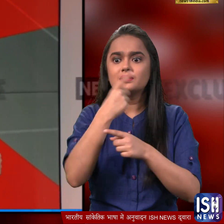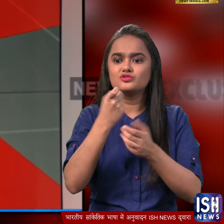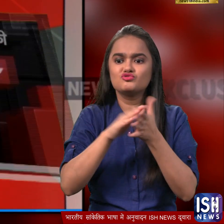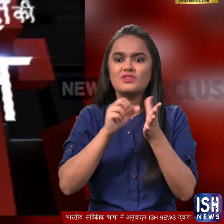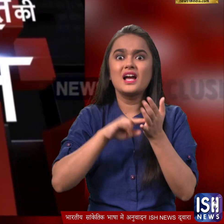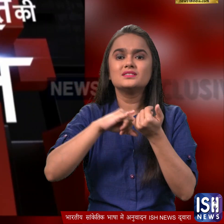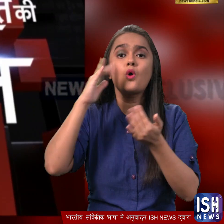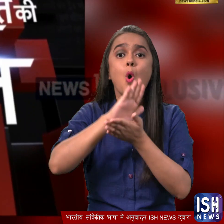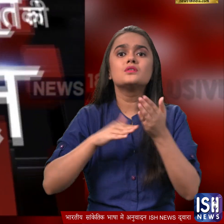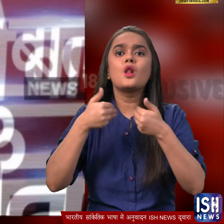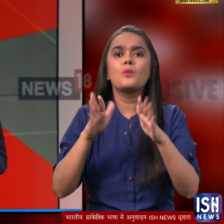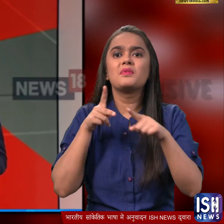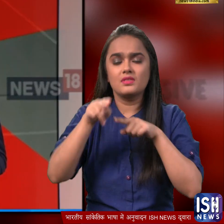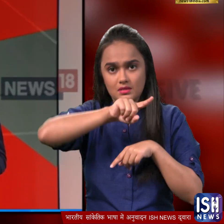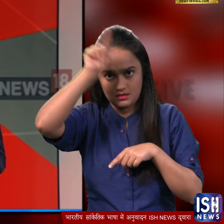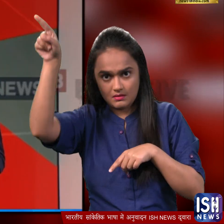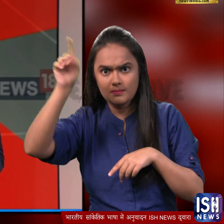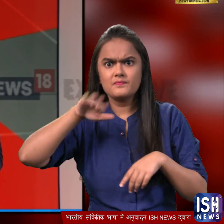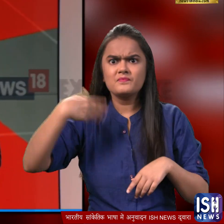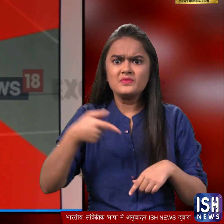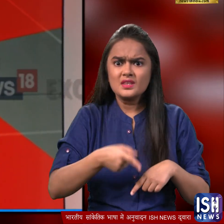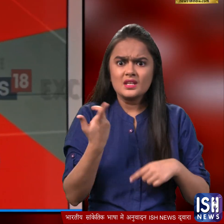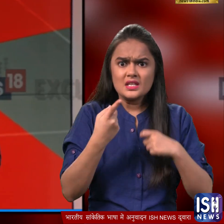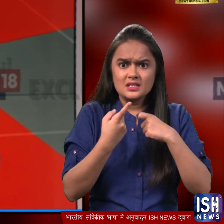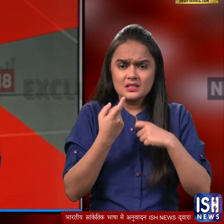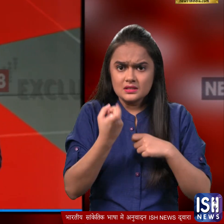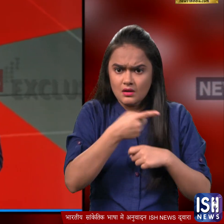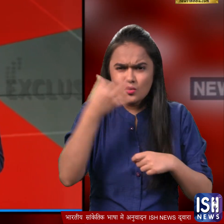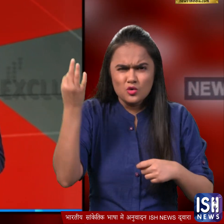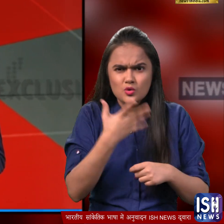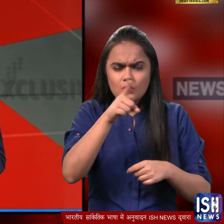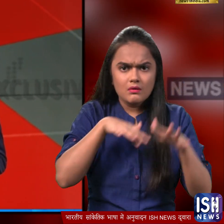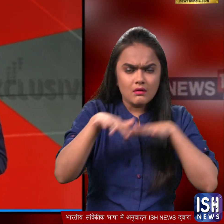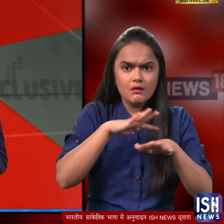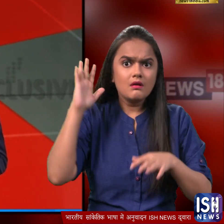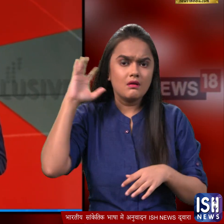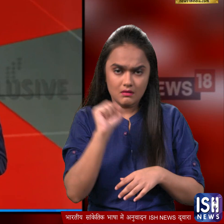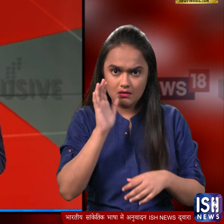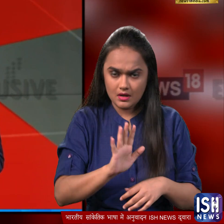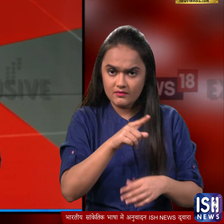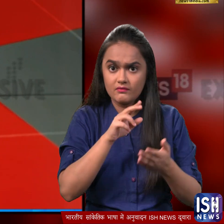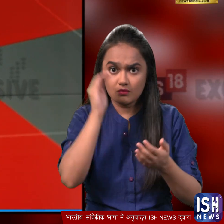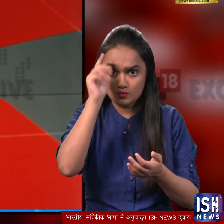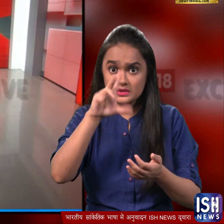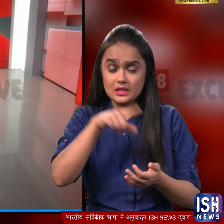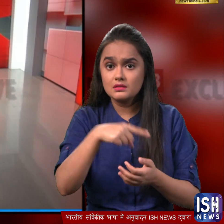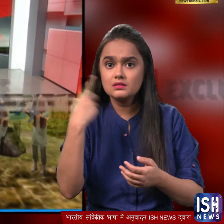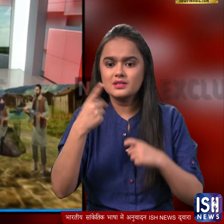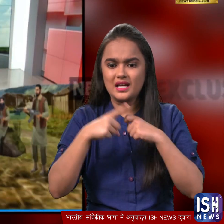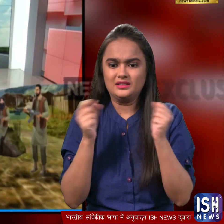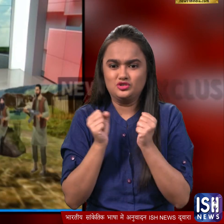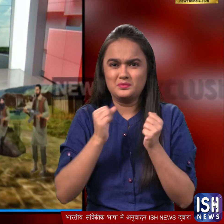मिलकर झांसी में एक होटल खोला। जम्मू कश्मीर में आतंकी संगठनों की एक नई साजिश का पता चला। न्यूज़ 18 के संदीप बोल की रिपोर्ट है कि अब